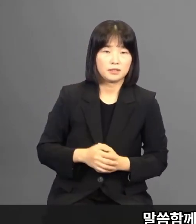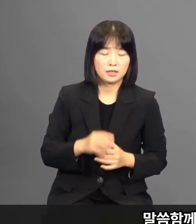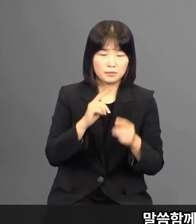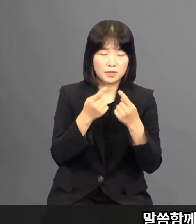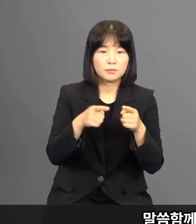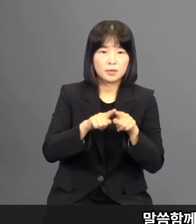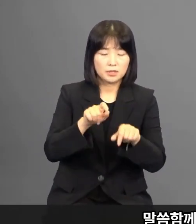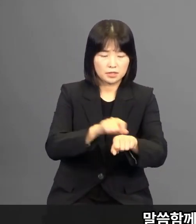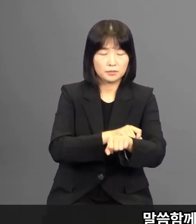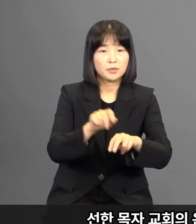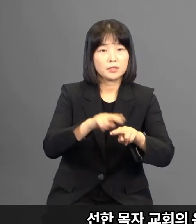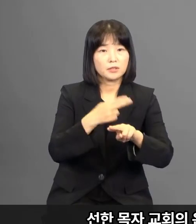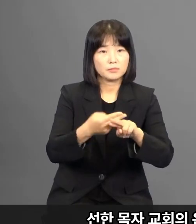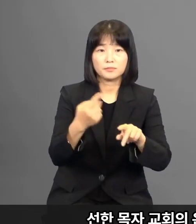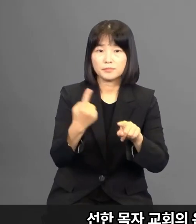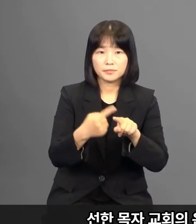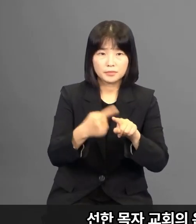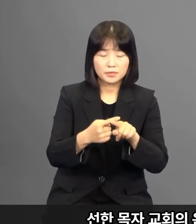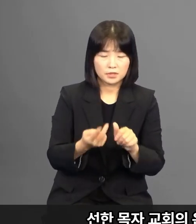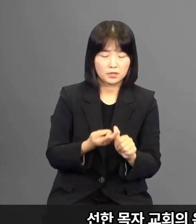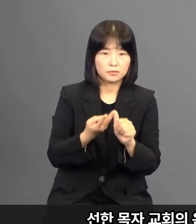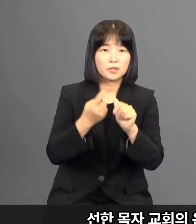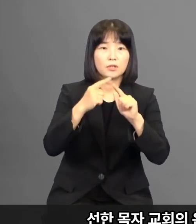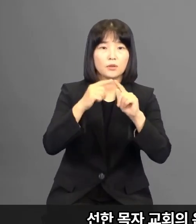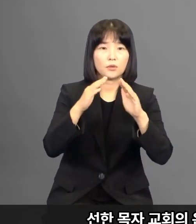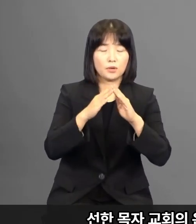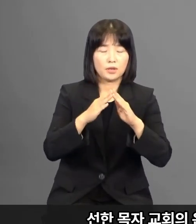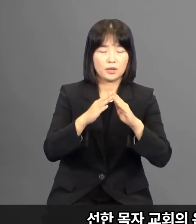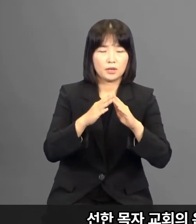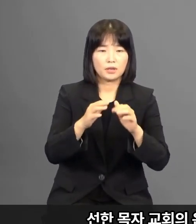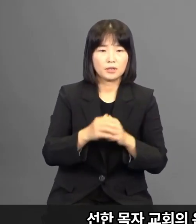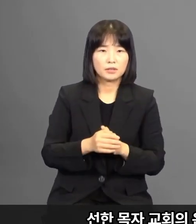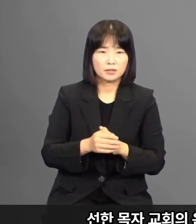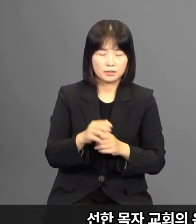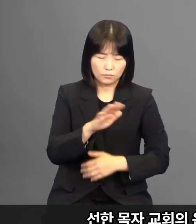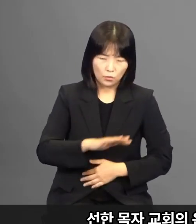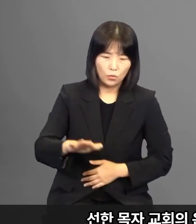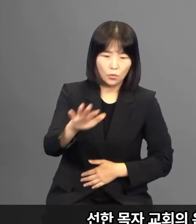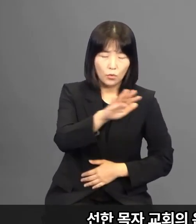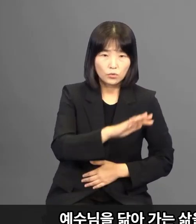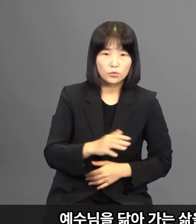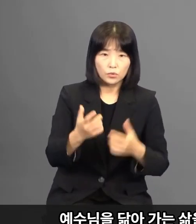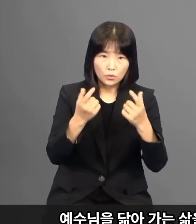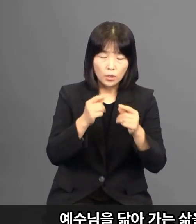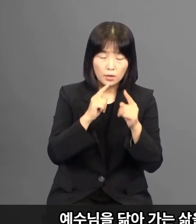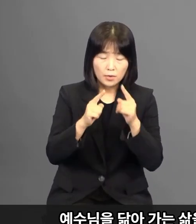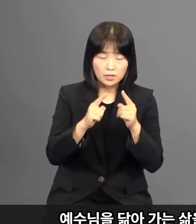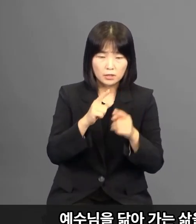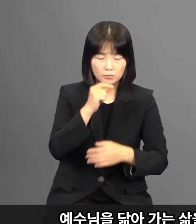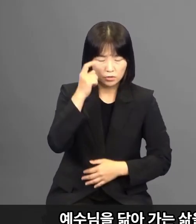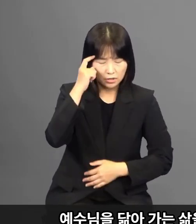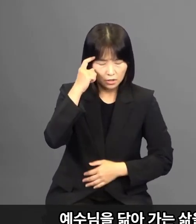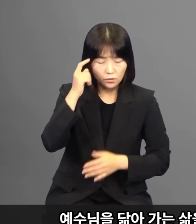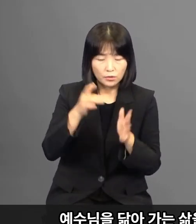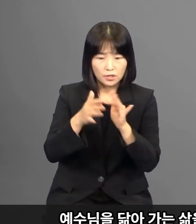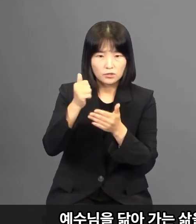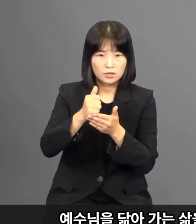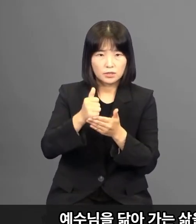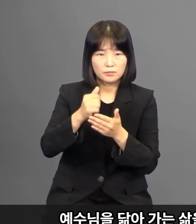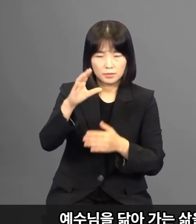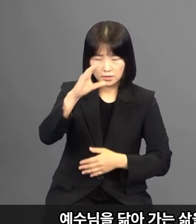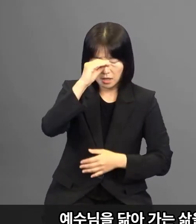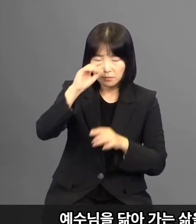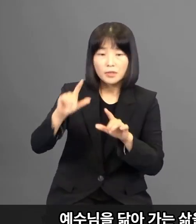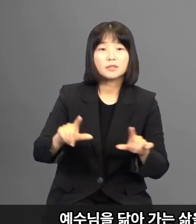특별한 선물입니다. 선한목자 교회의 온 세대가 한 말씀으로 묵상하며 예수님을 닮아가는 삶을 살아가는